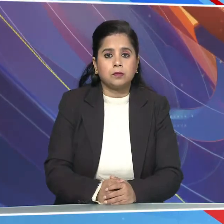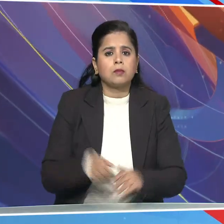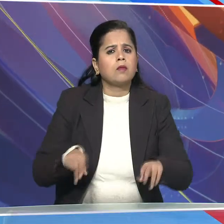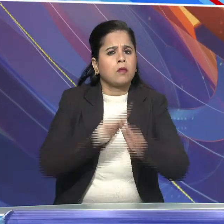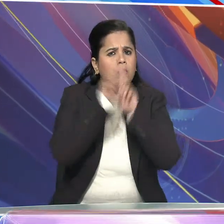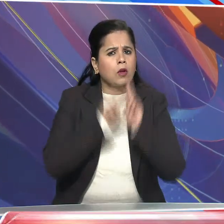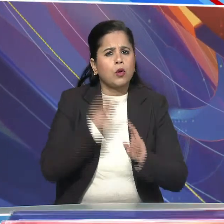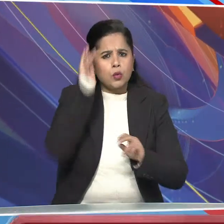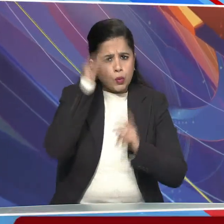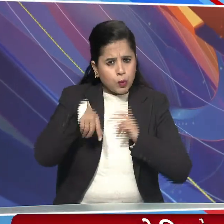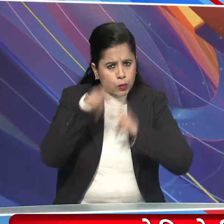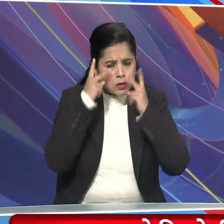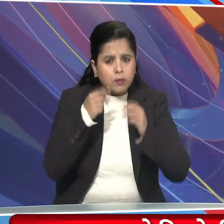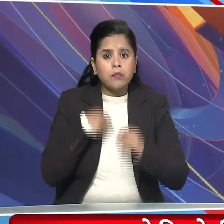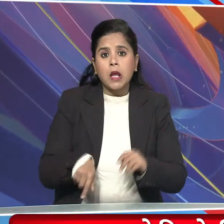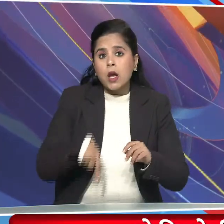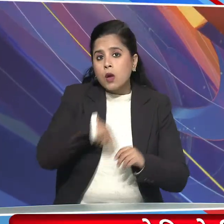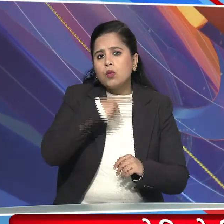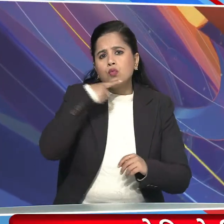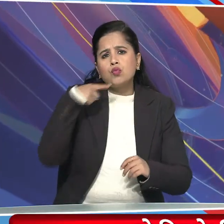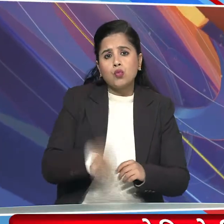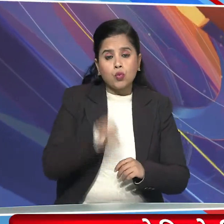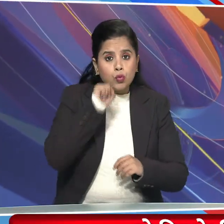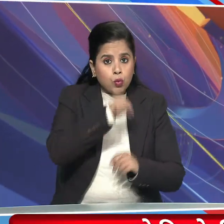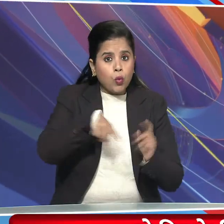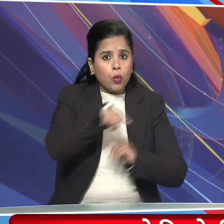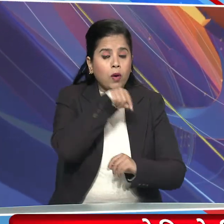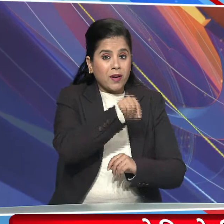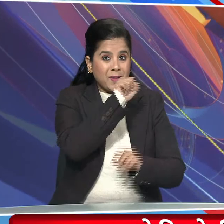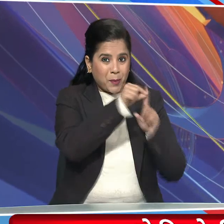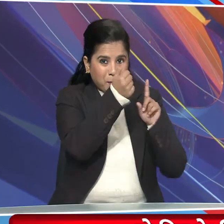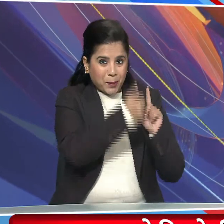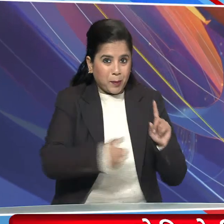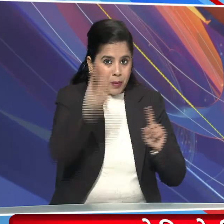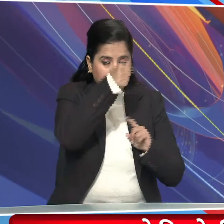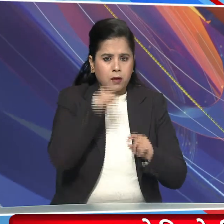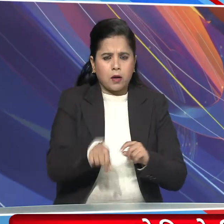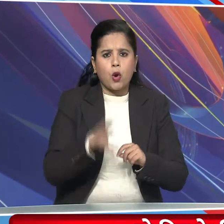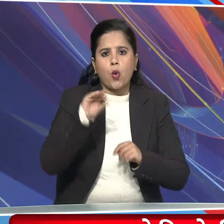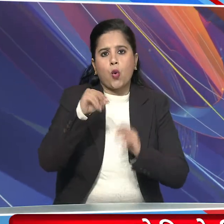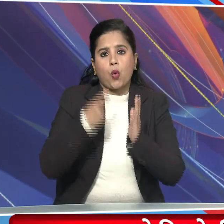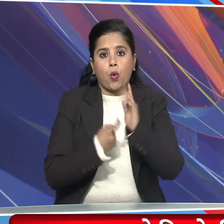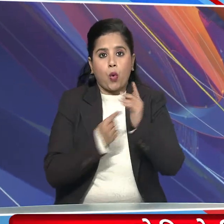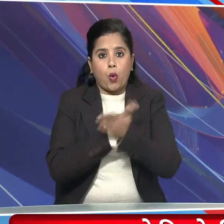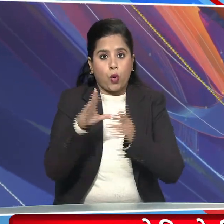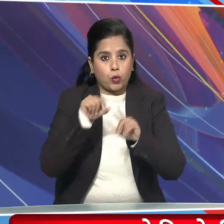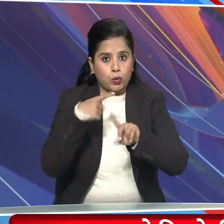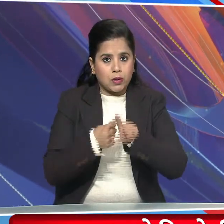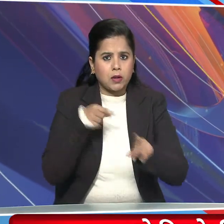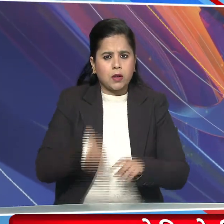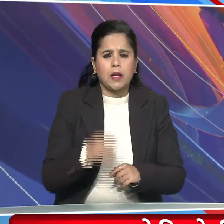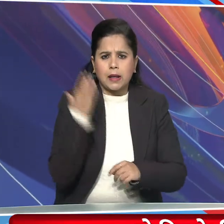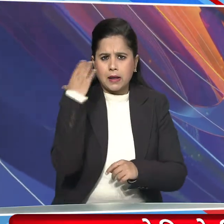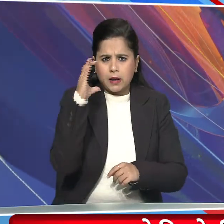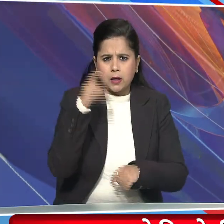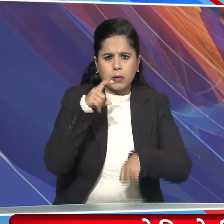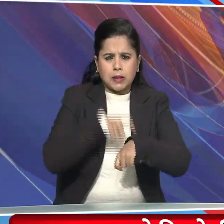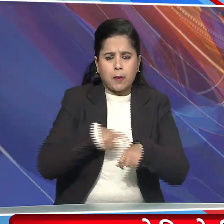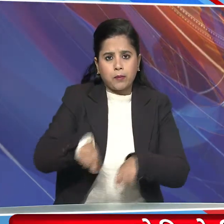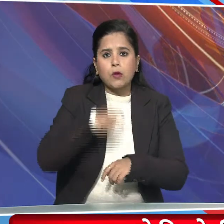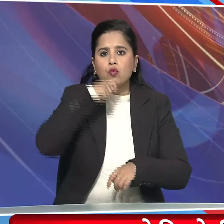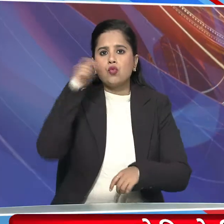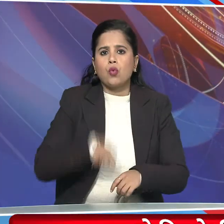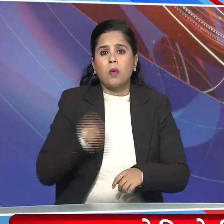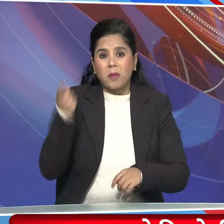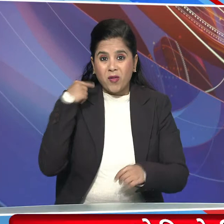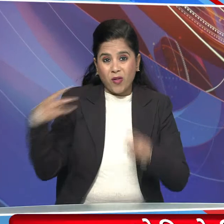अंतरराष्ट्रीय खबरों में रूस के राष्ट्रपति व्लादिमीर पुतिन ने औरतों डॉग्स क्रिसमस के मौके पर यूक्रेन के